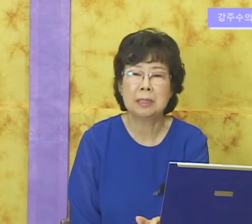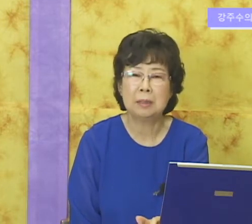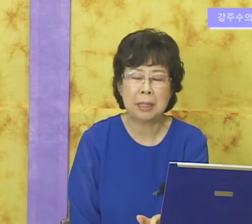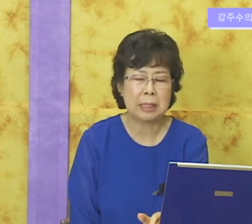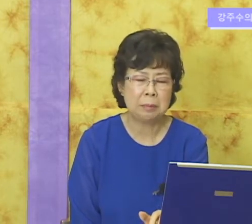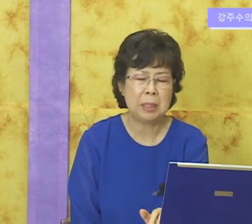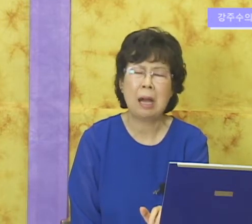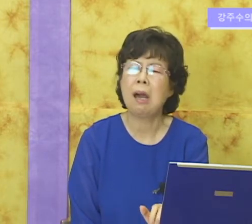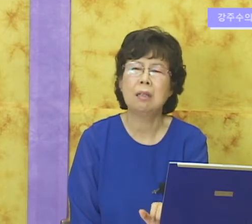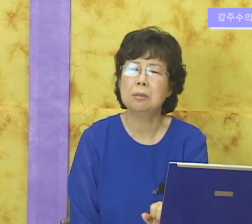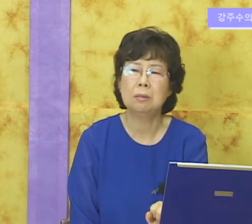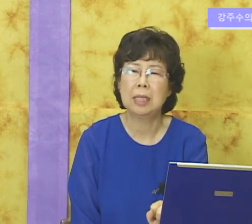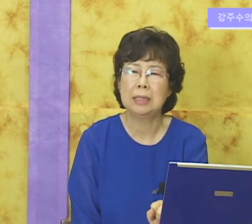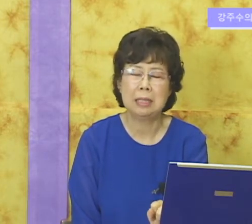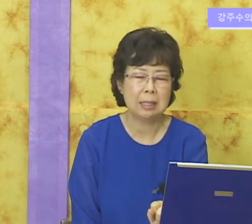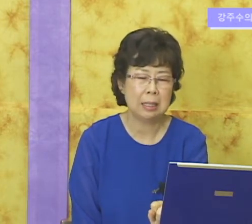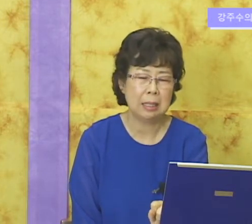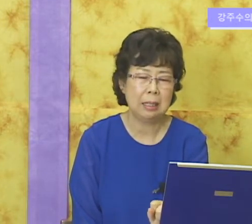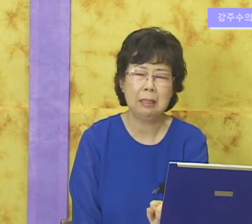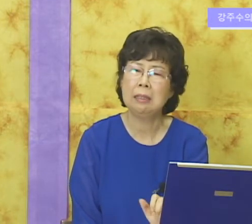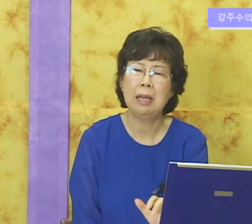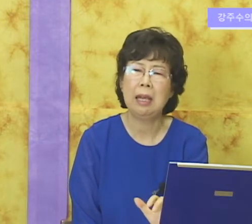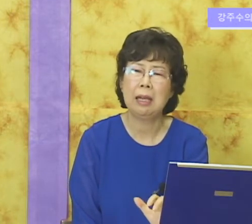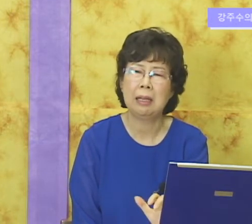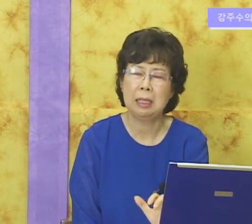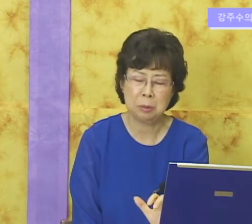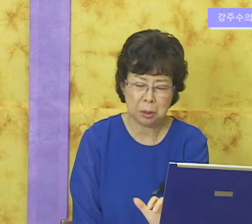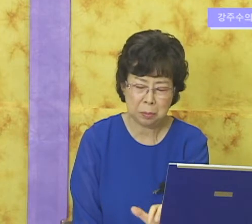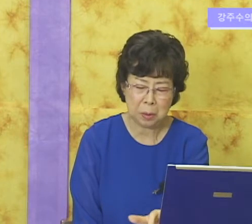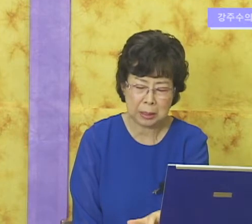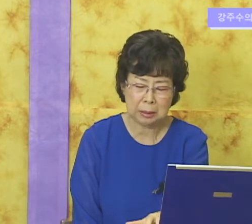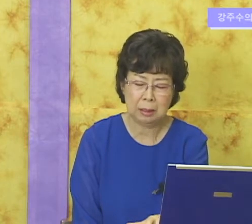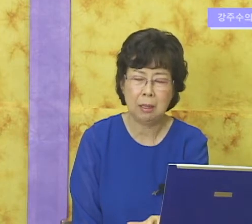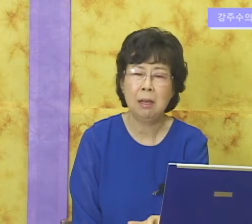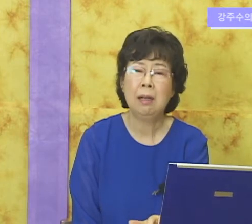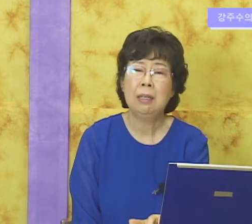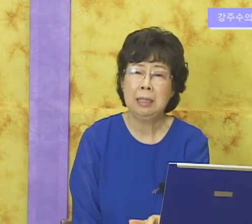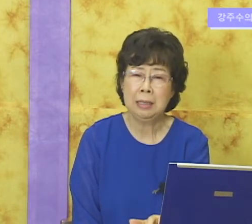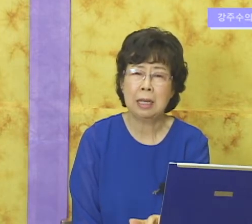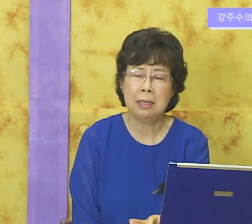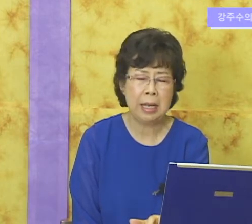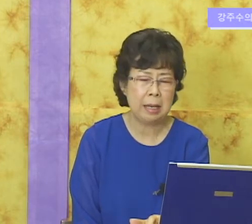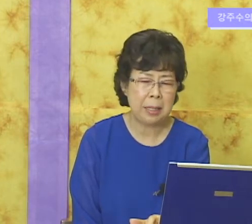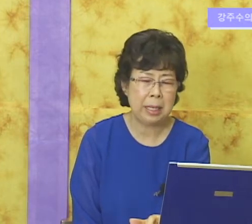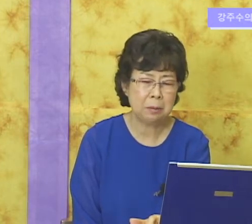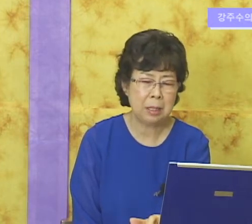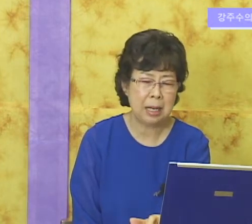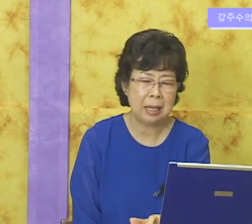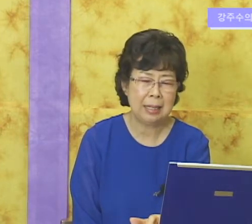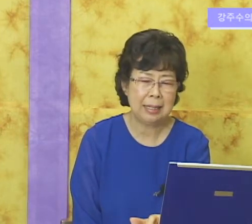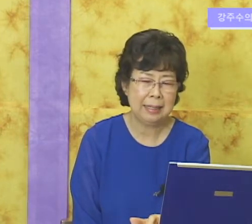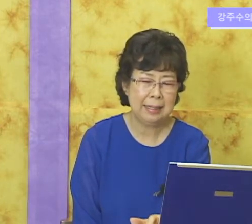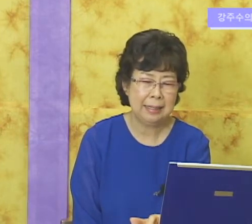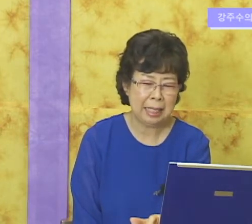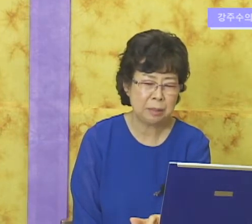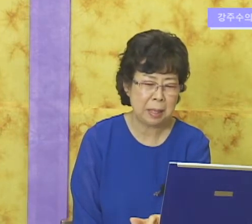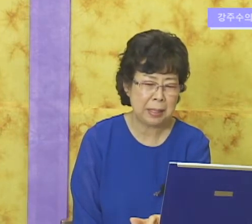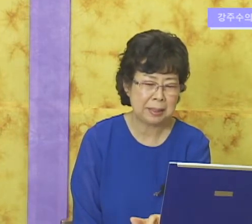쇼크를 받았습니다. 그렇구나, 세상에 이렇게 깬 소리 몰라서 이사를 해야만 했구나. 가슴이